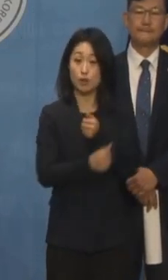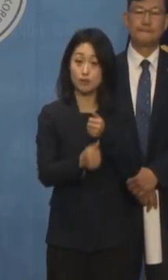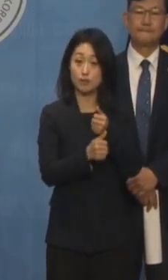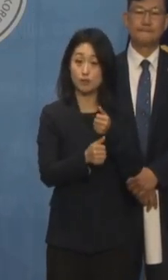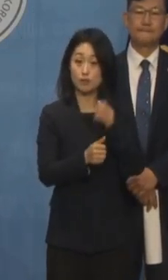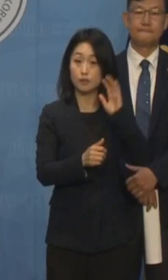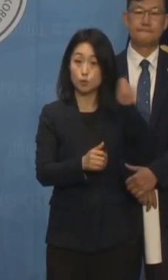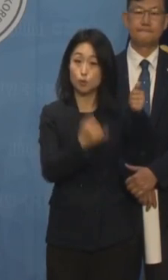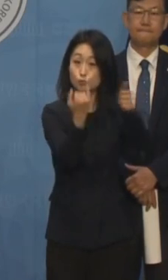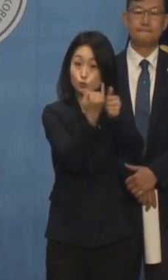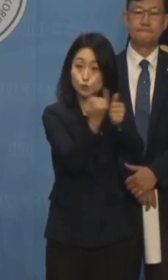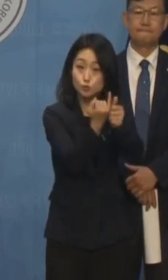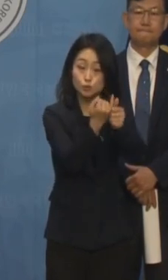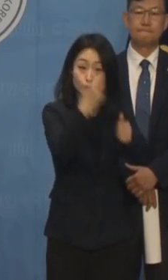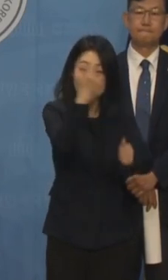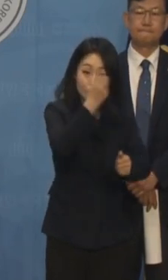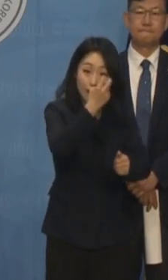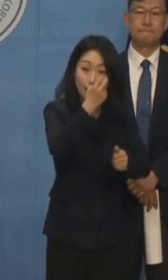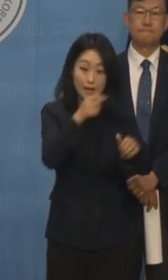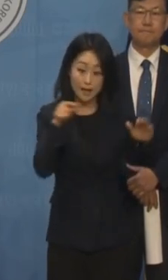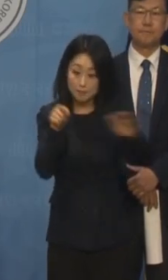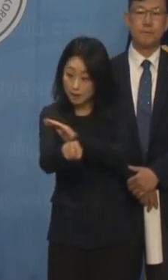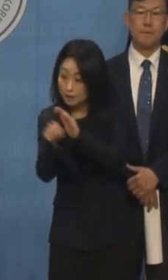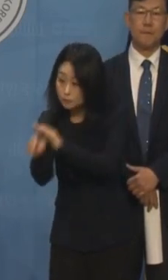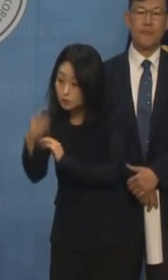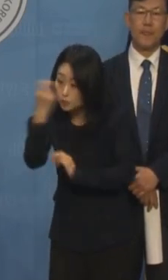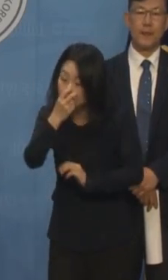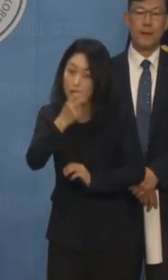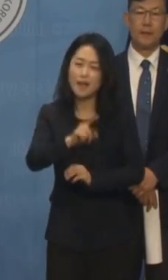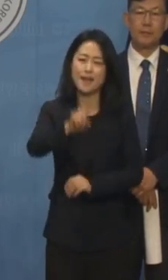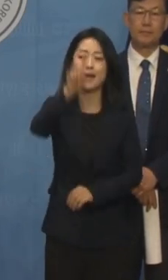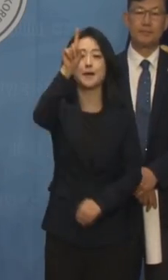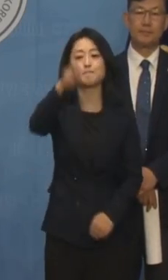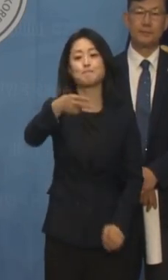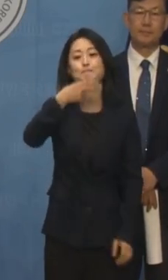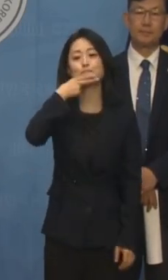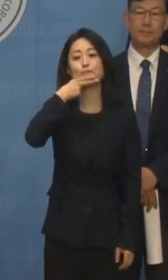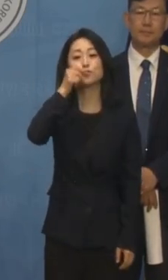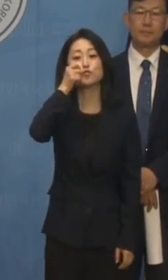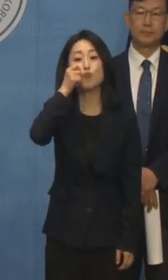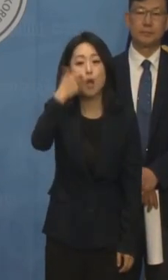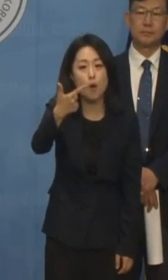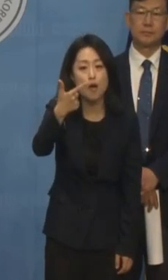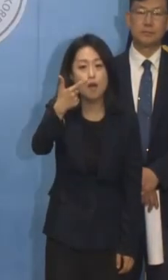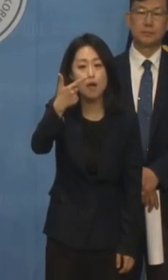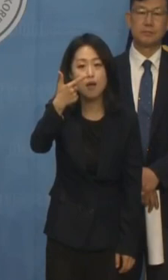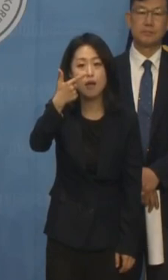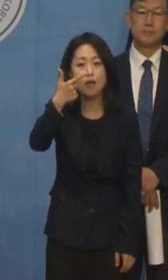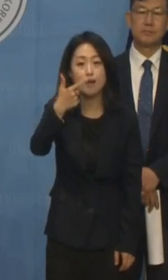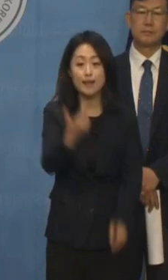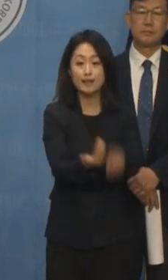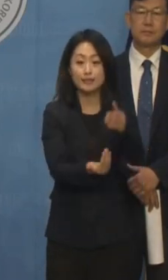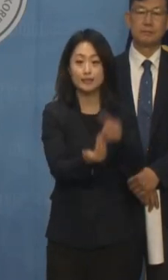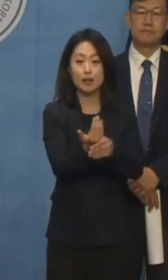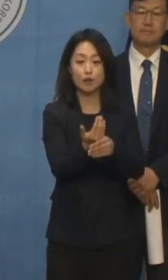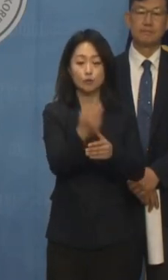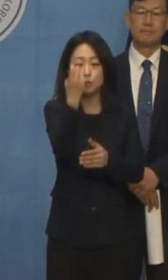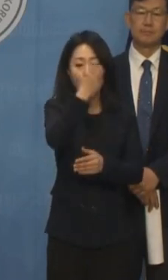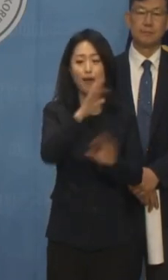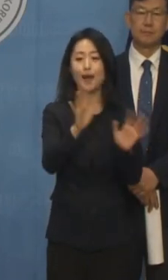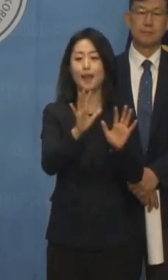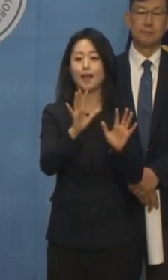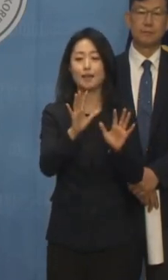대통령 부부에 대한 조사와 현장 조사 한 번 없이 6개월 동안 이 사건을 질질